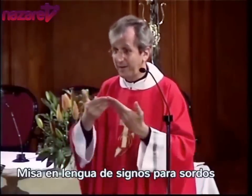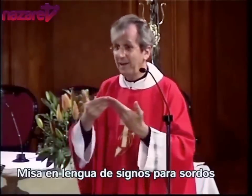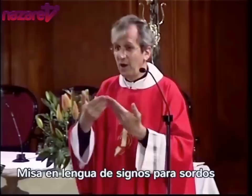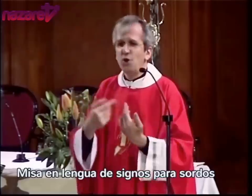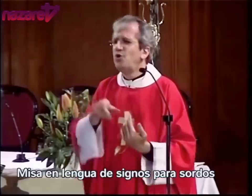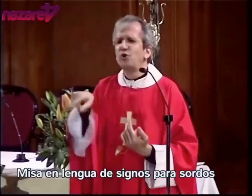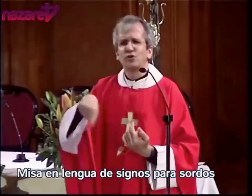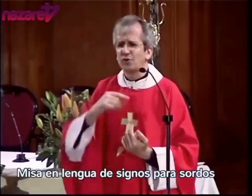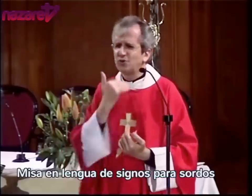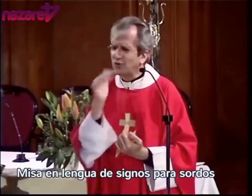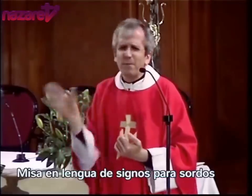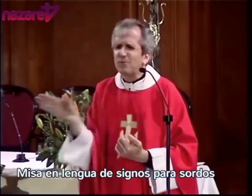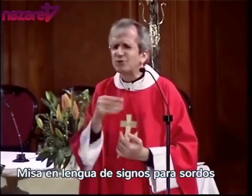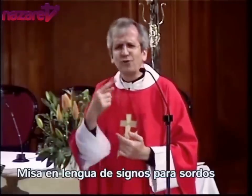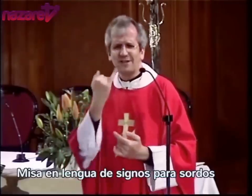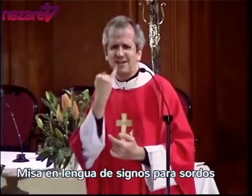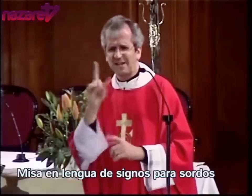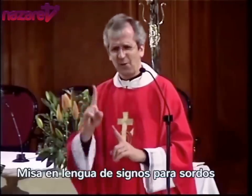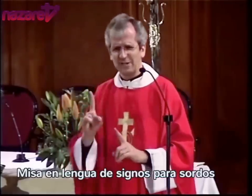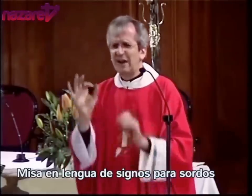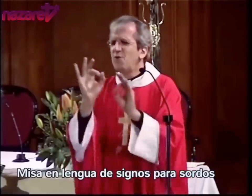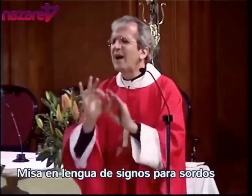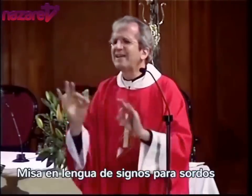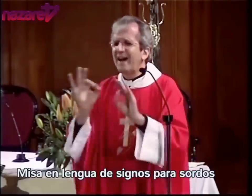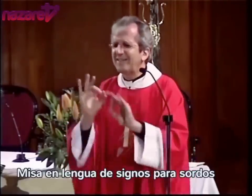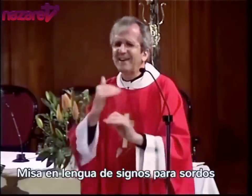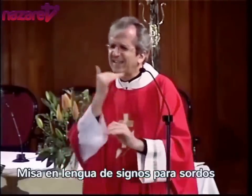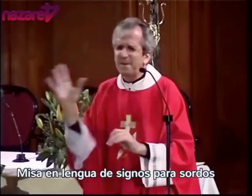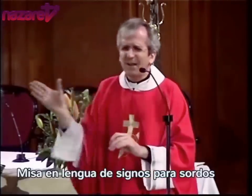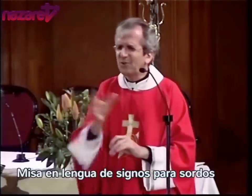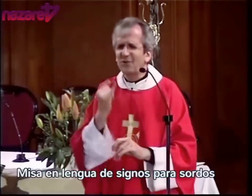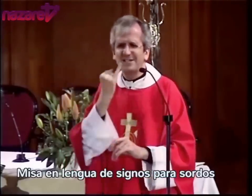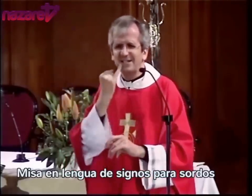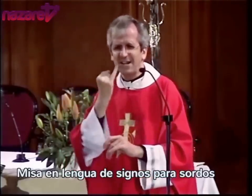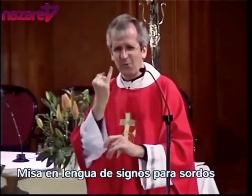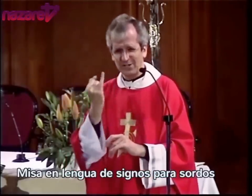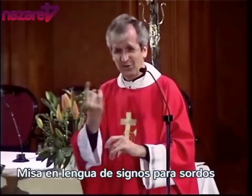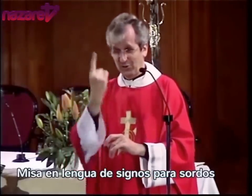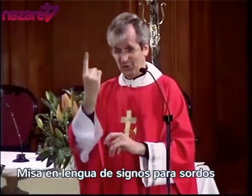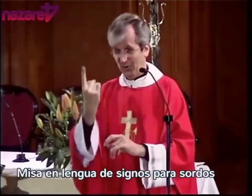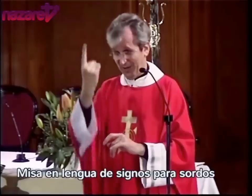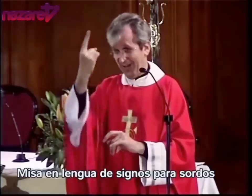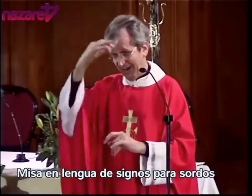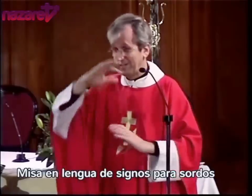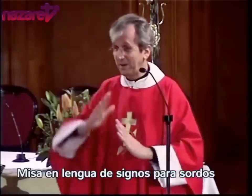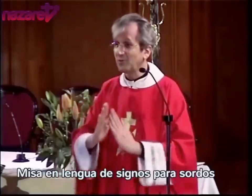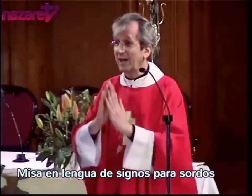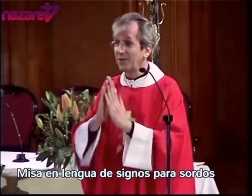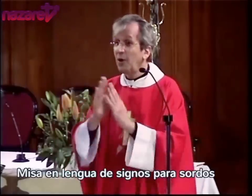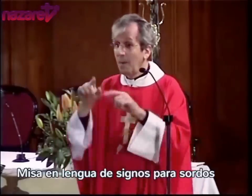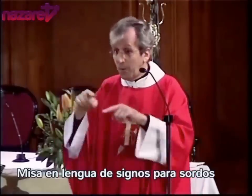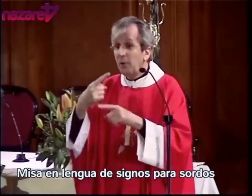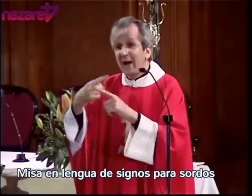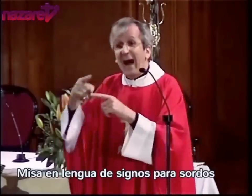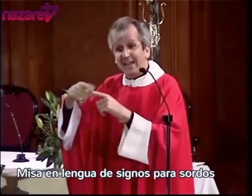Evangelio, nosotros no sabemos todas las lenguas, no hay nadie que sepa todas las lenguas, solo el Espíritu